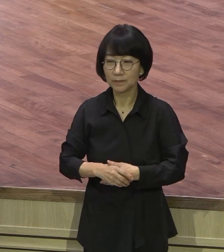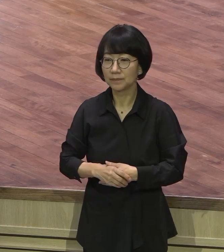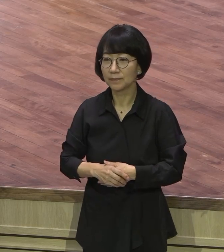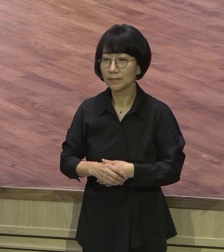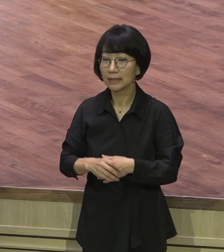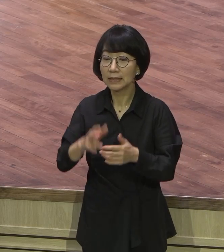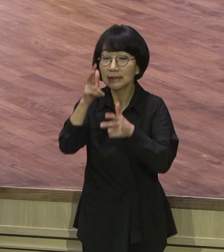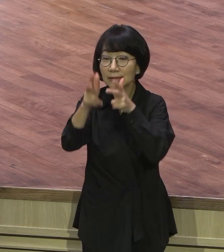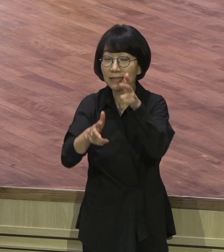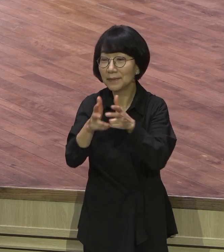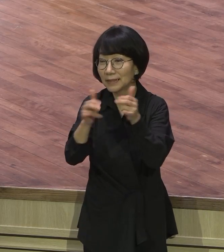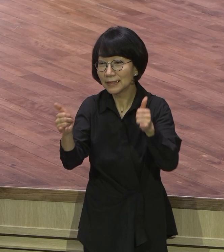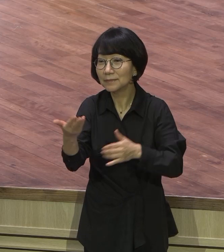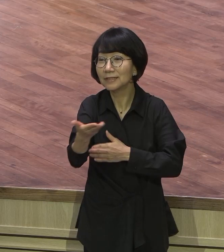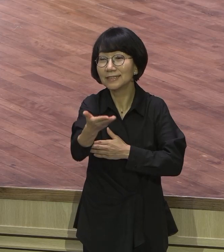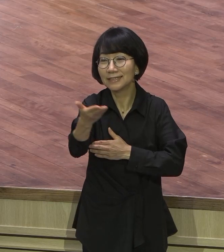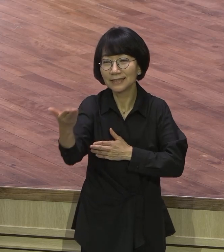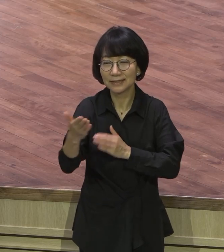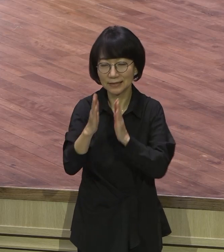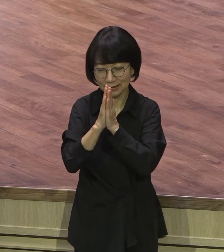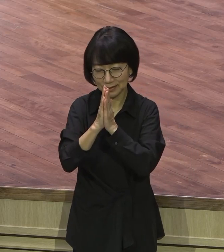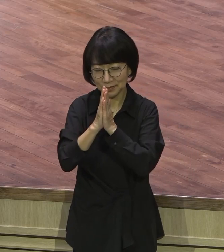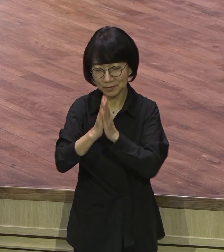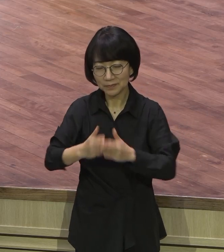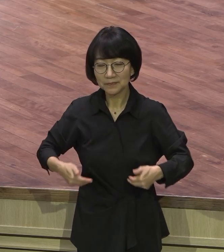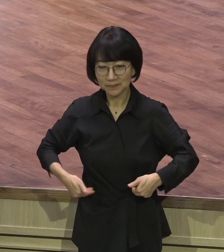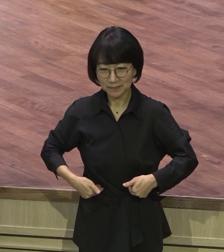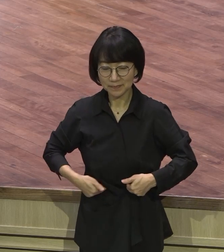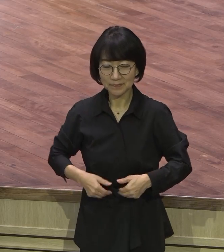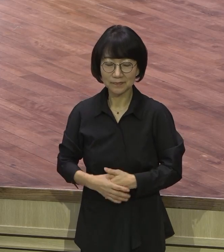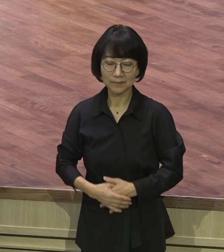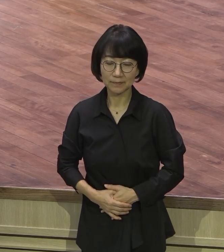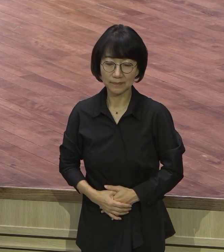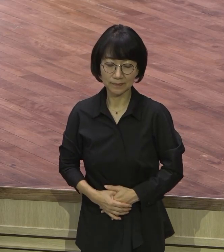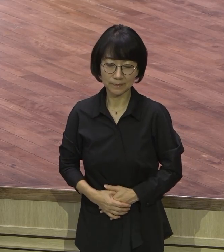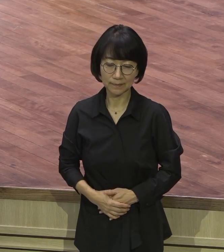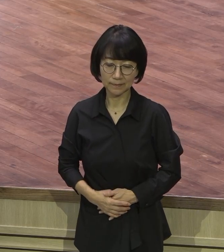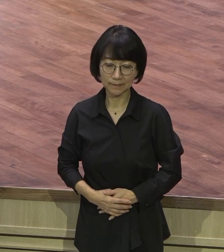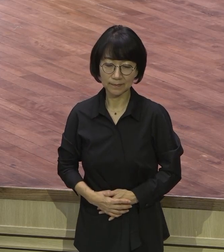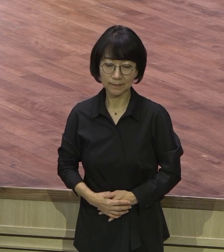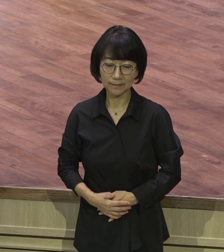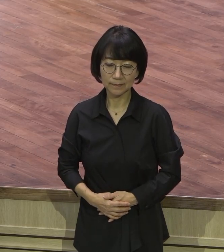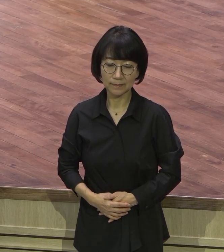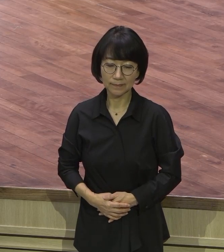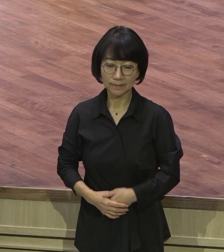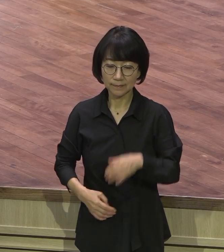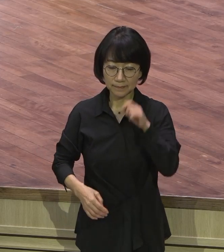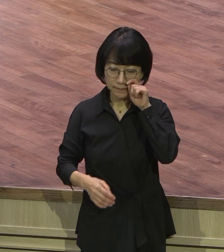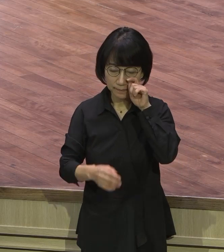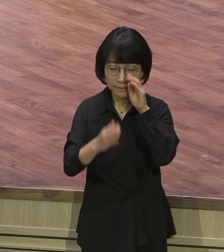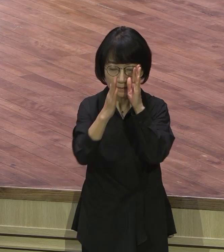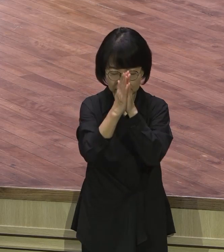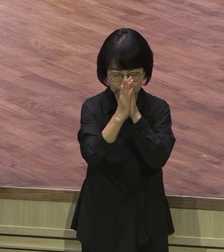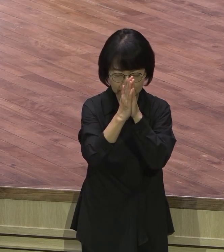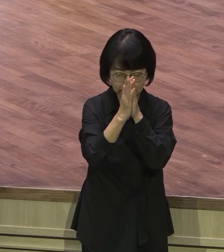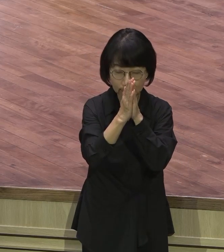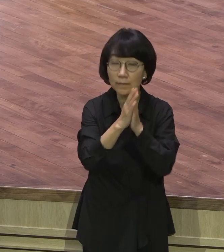기도가 얼마나 필요한지 기도는 사업의 짝이다 그랬어요